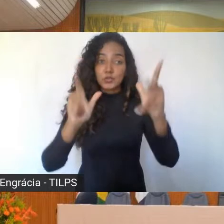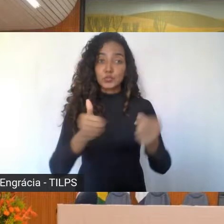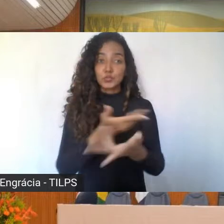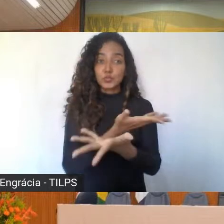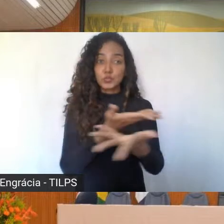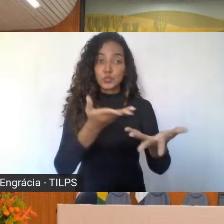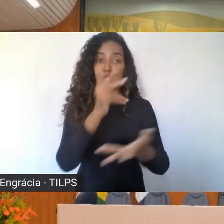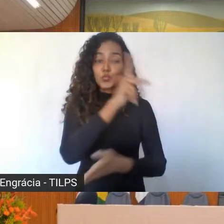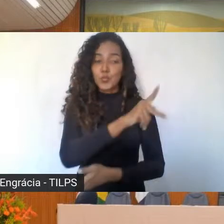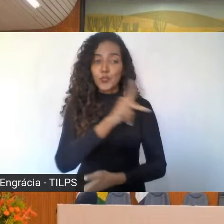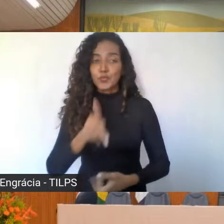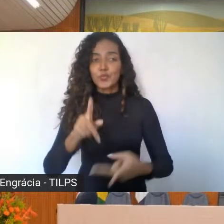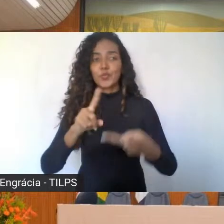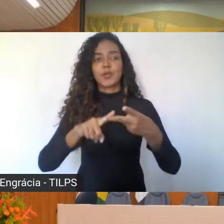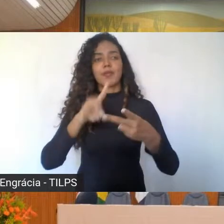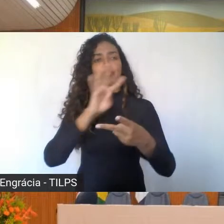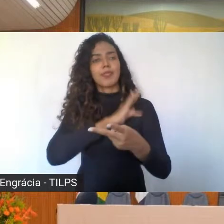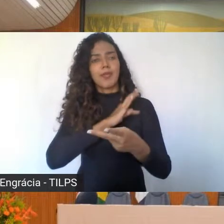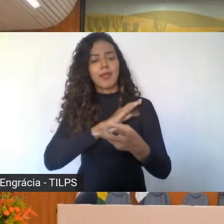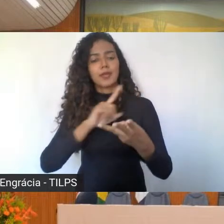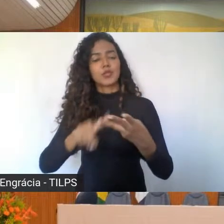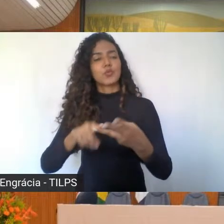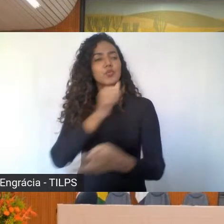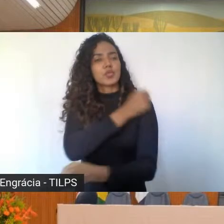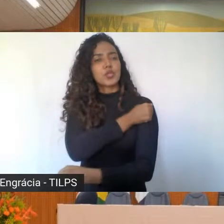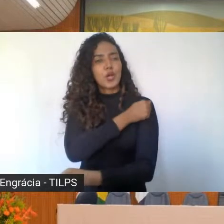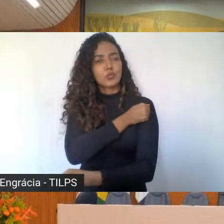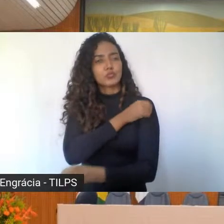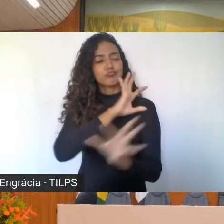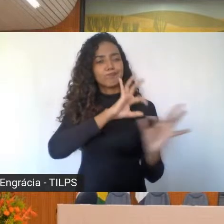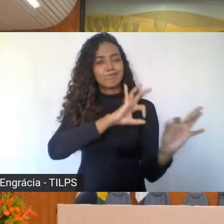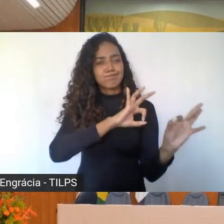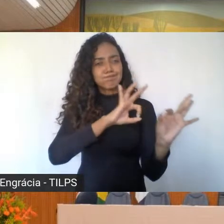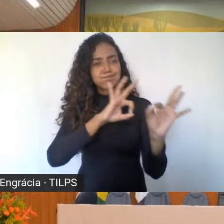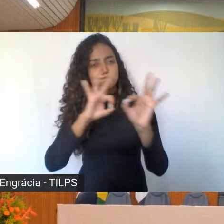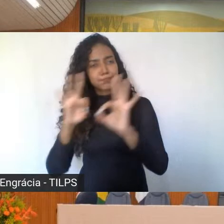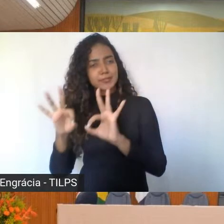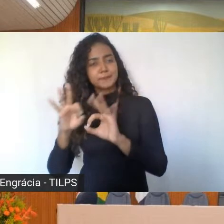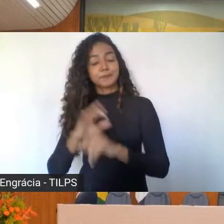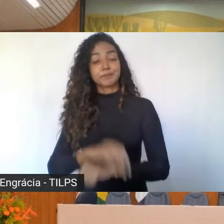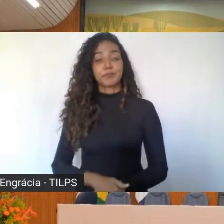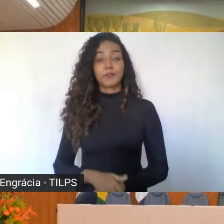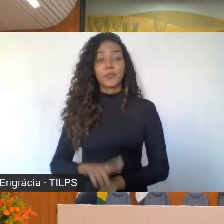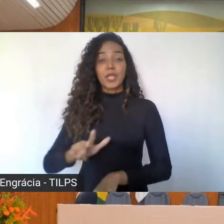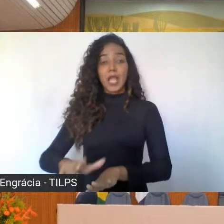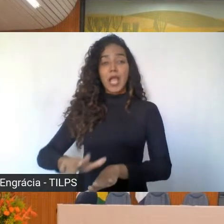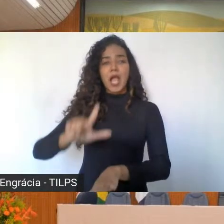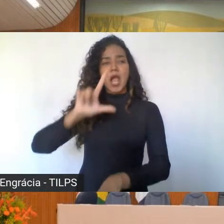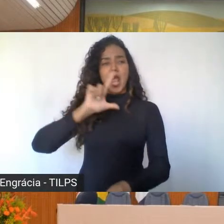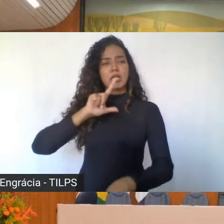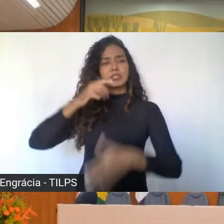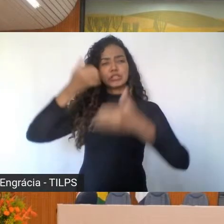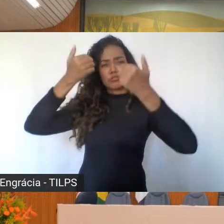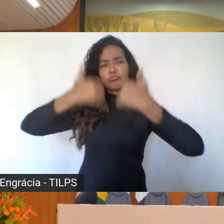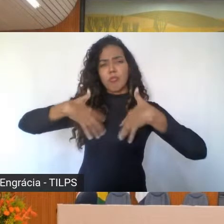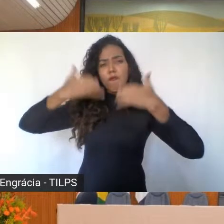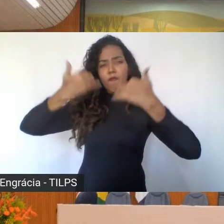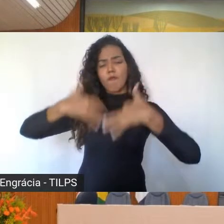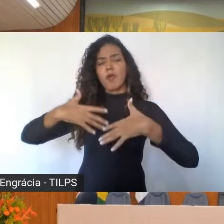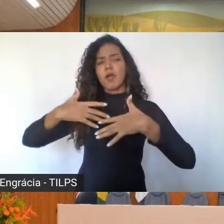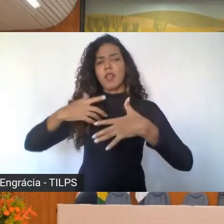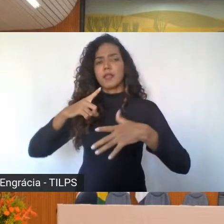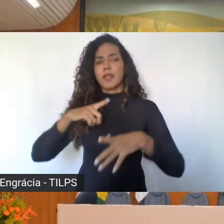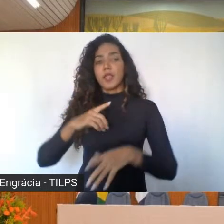técnicos e estudantes aqui presentes. Eu vou, antes de iniciar minha fala, que vai ser dividida em dois momentos, um mais